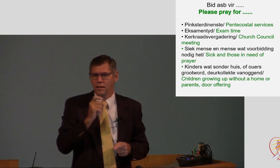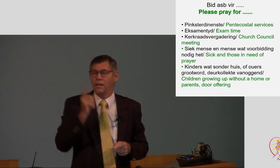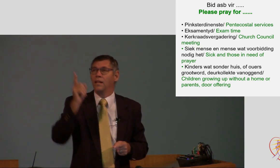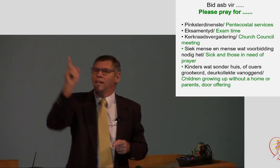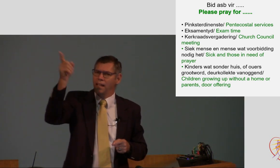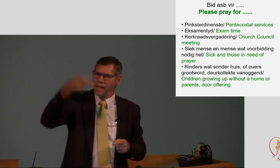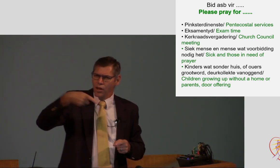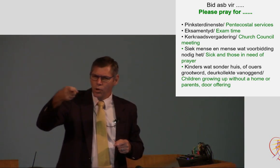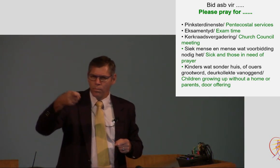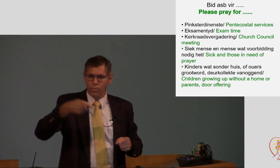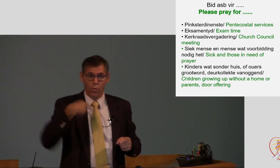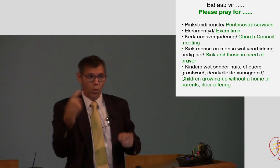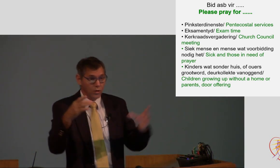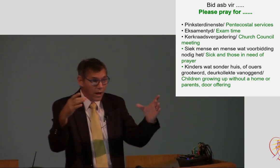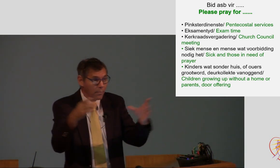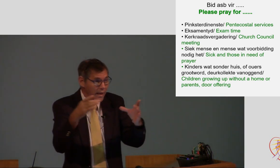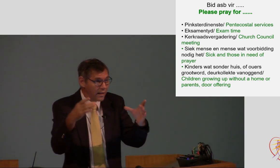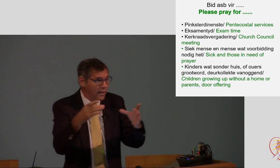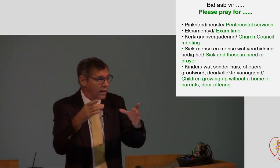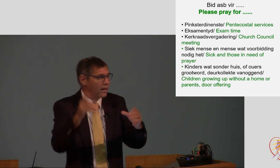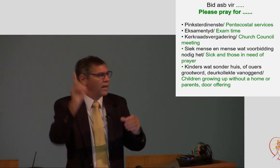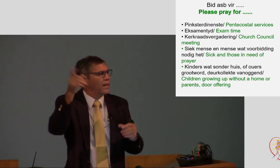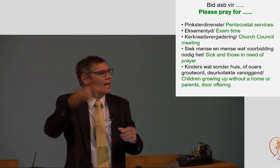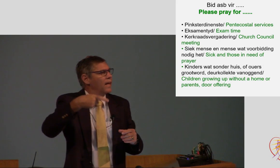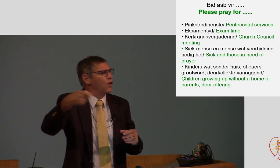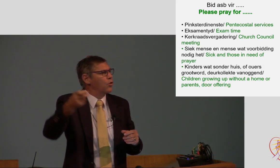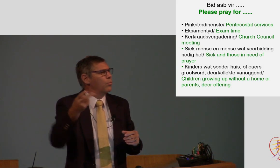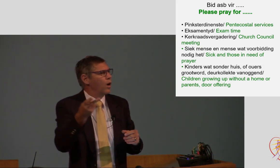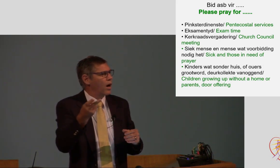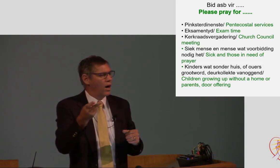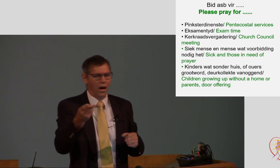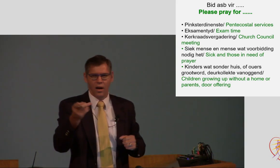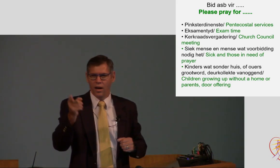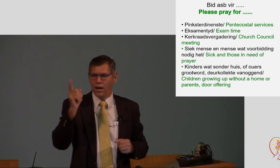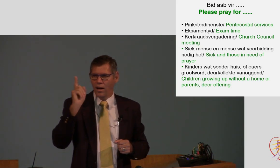Die Here roep ons gemeente en die Here roep ook